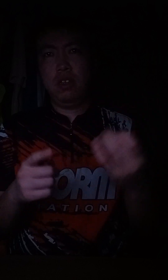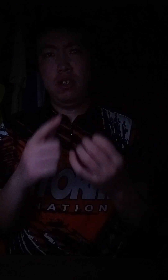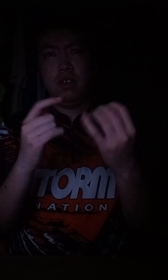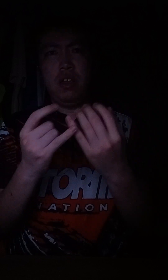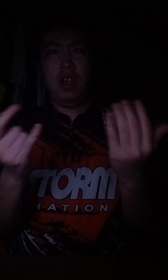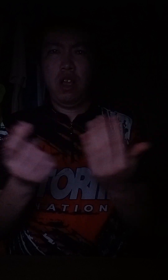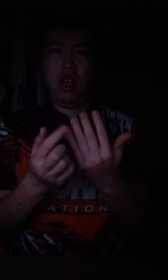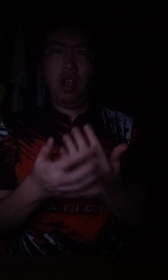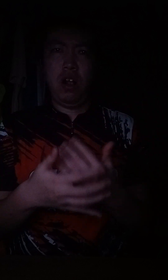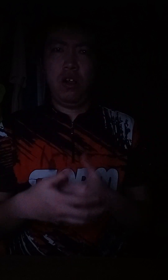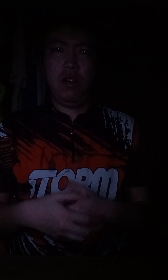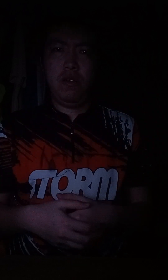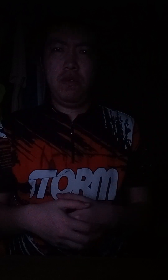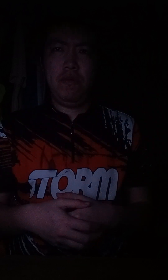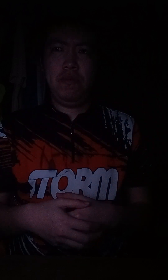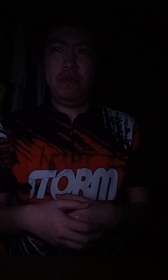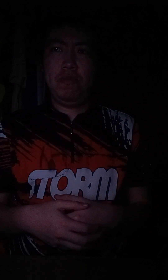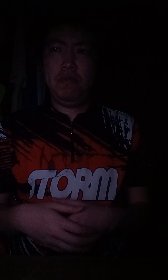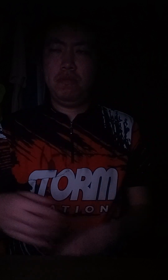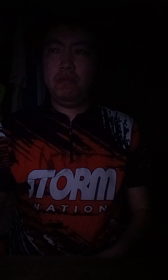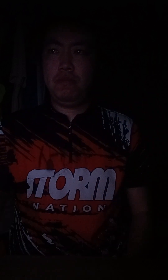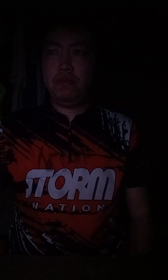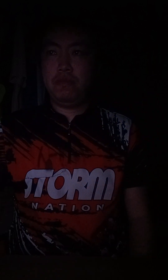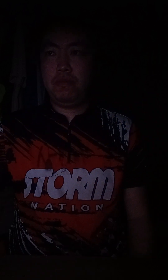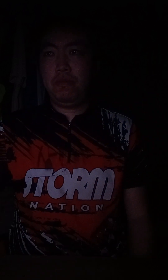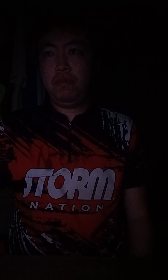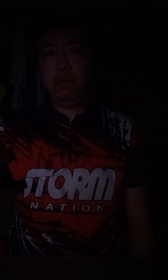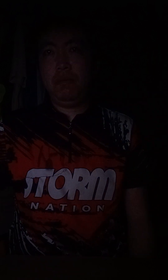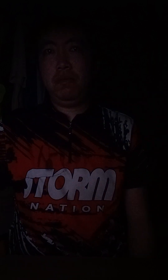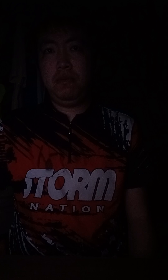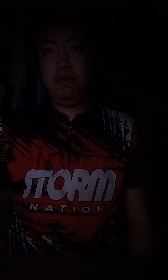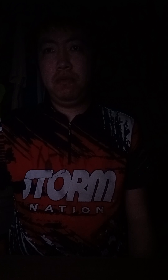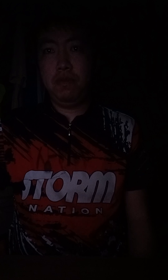있습니다. MBN 뉴스 이수아입니다.